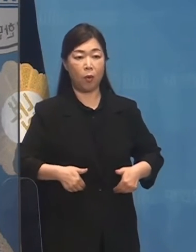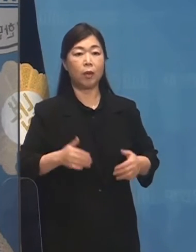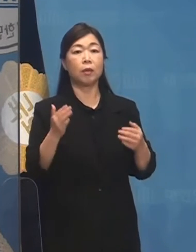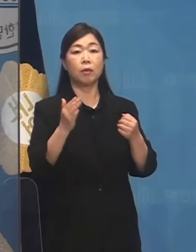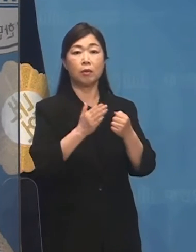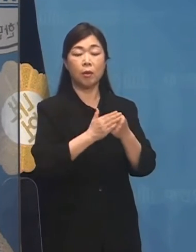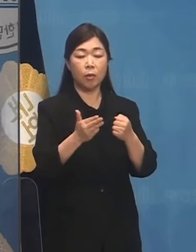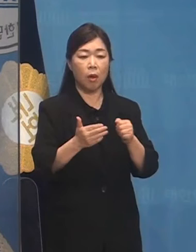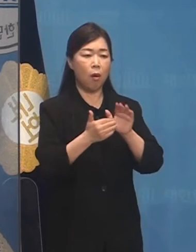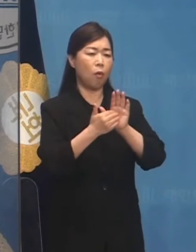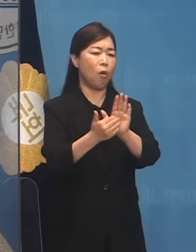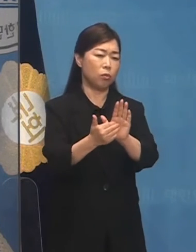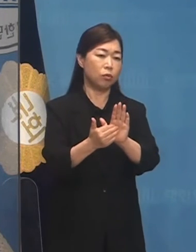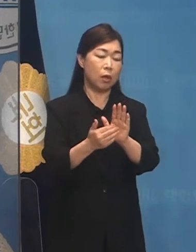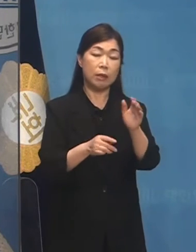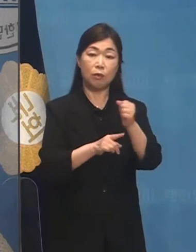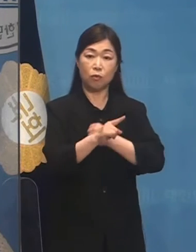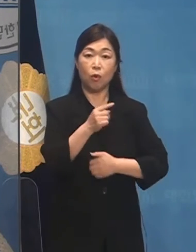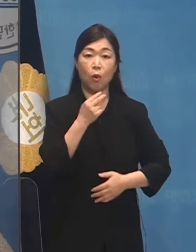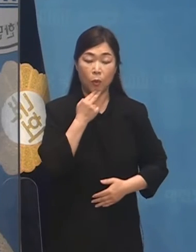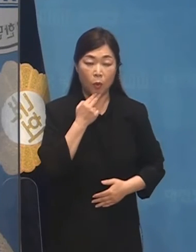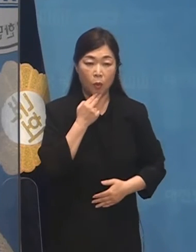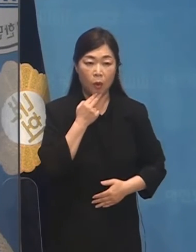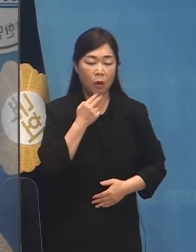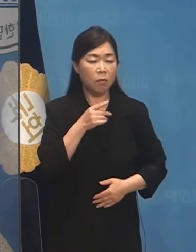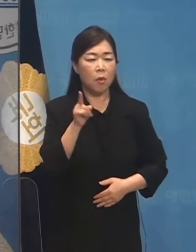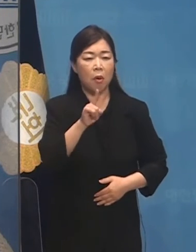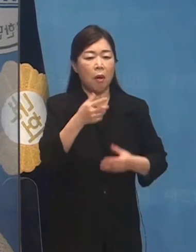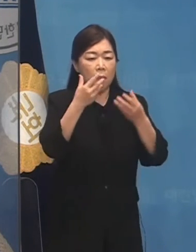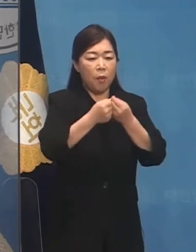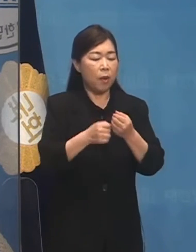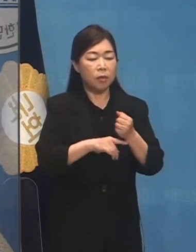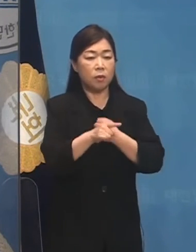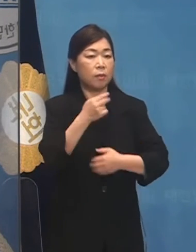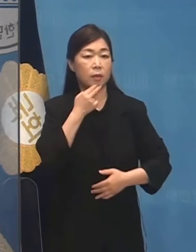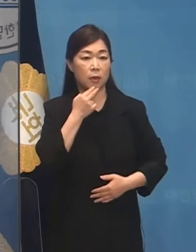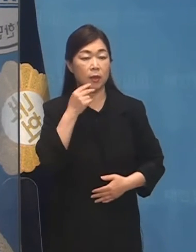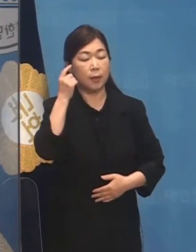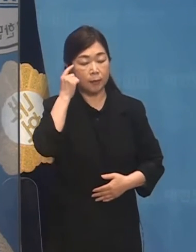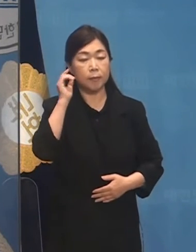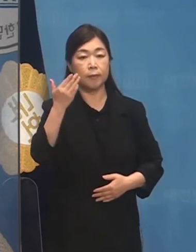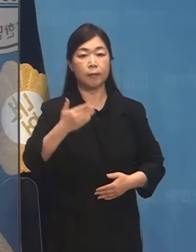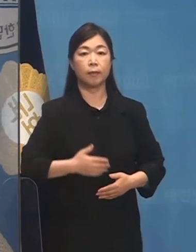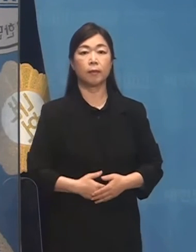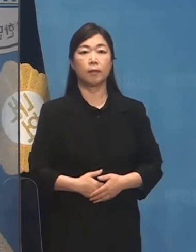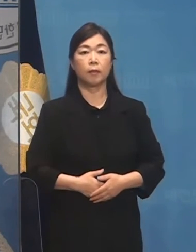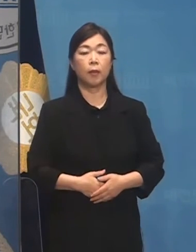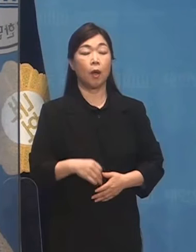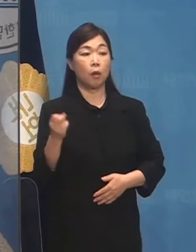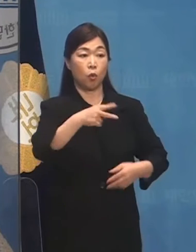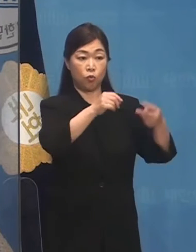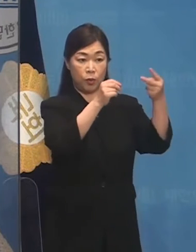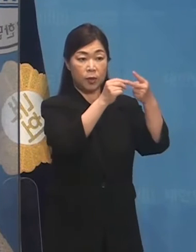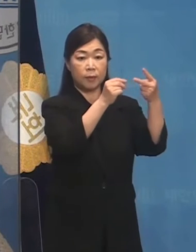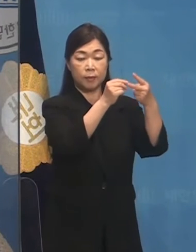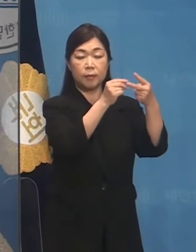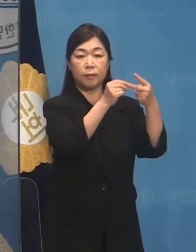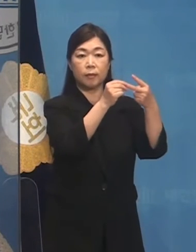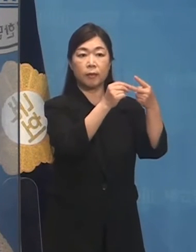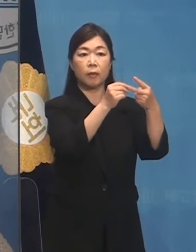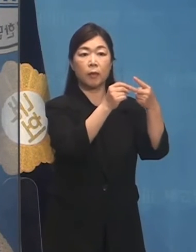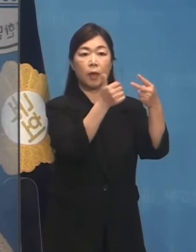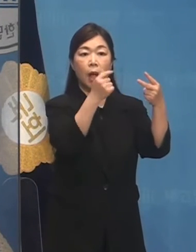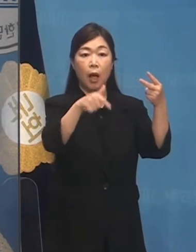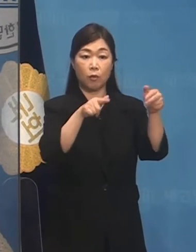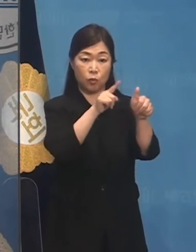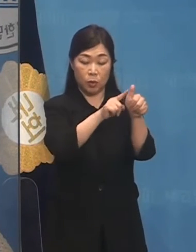때문에 거부할 이유도 명분도 없다고 생각을 합니다. 두 번째는